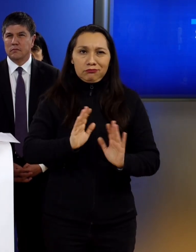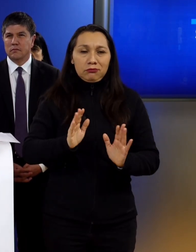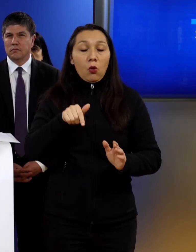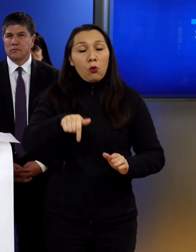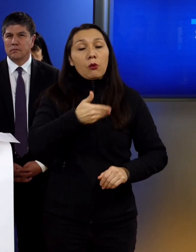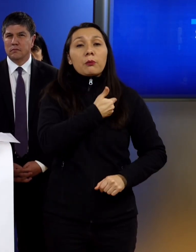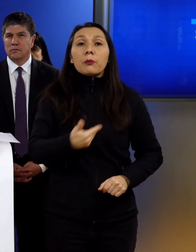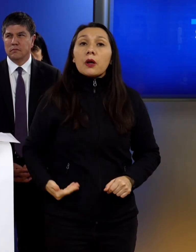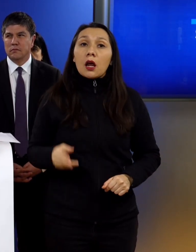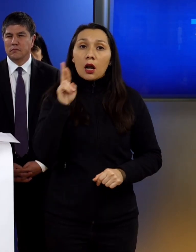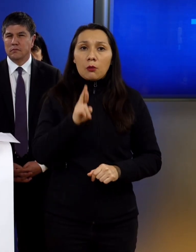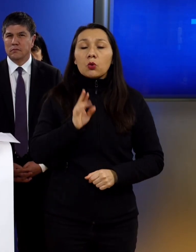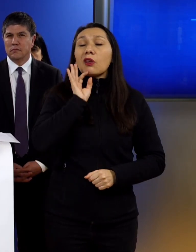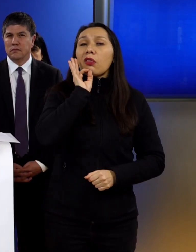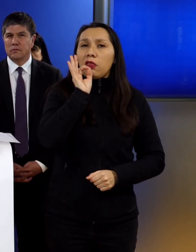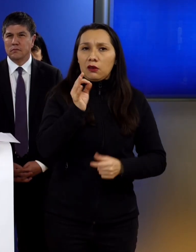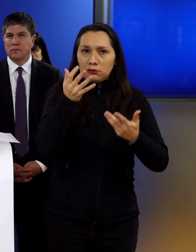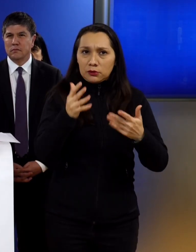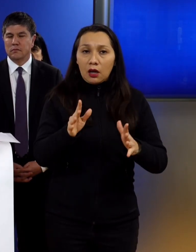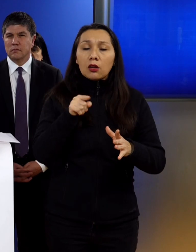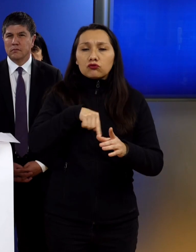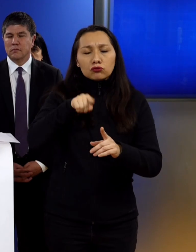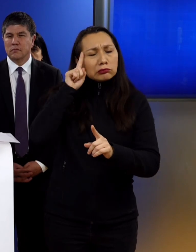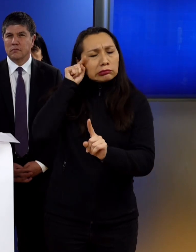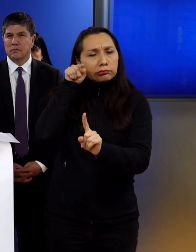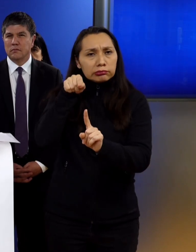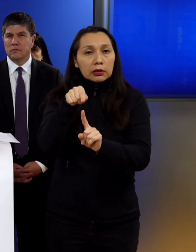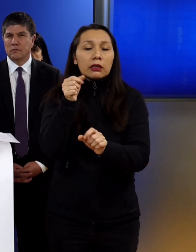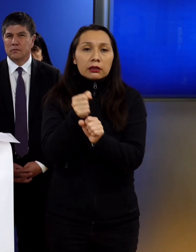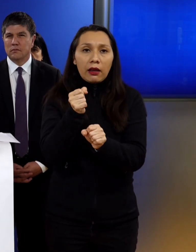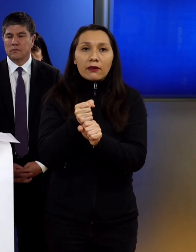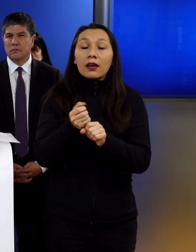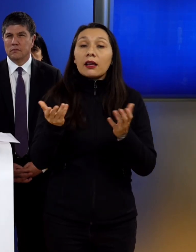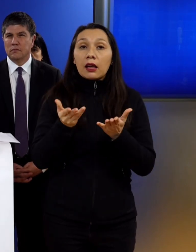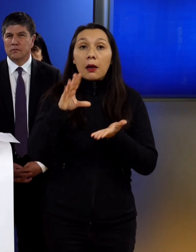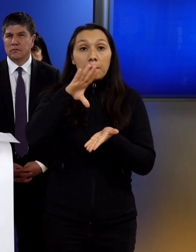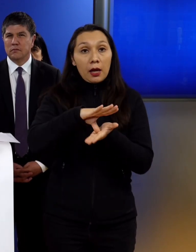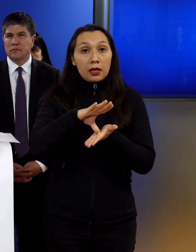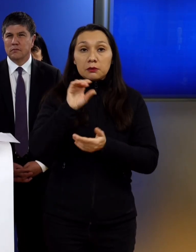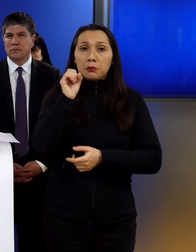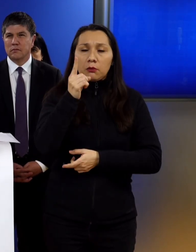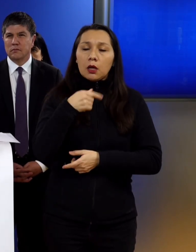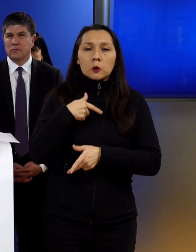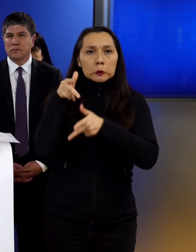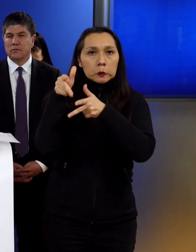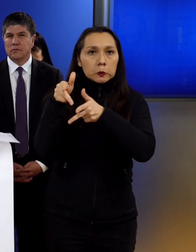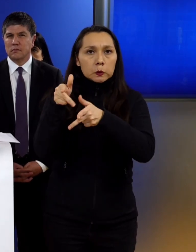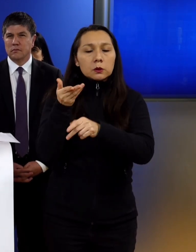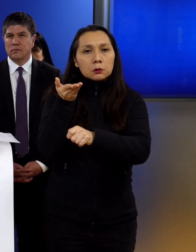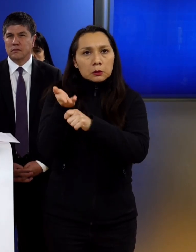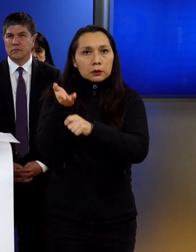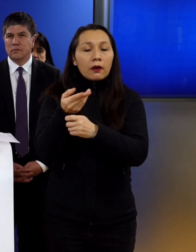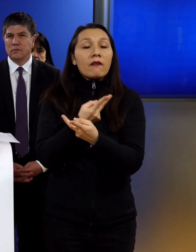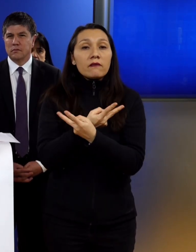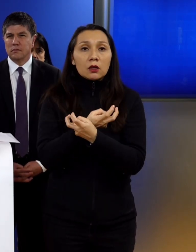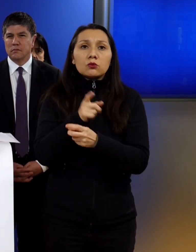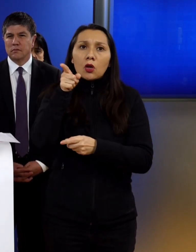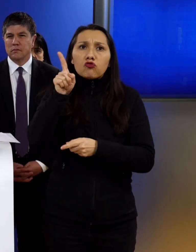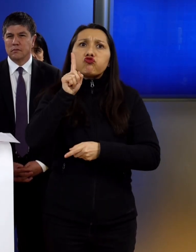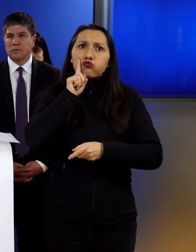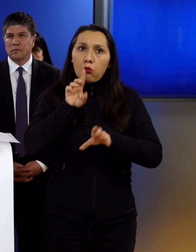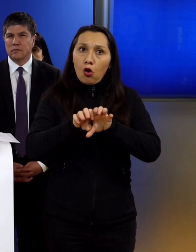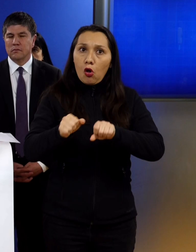día el presidente de la República hizo mención, y vamos a trabajar en esa dirección, a que el país primero va a seguir insistiendo con Venezuela, porque Venezuela